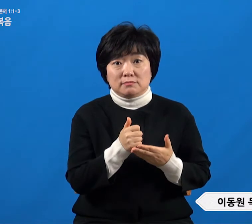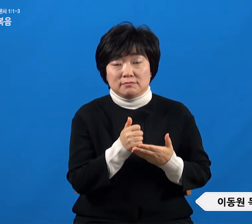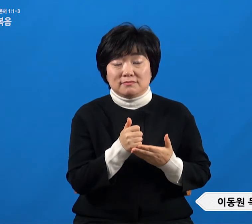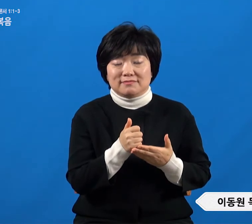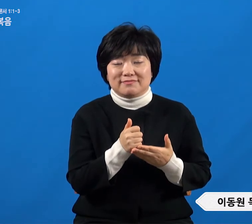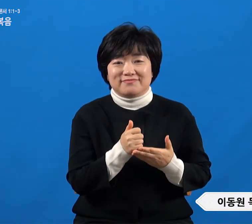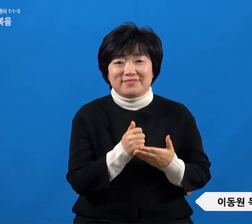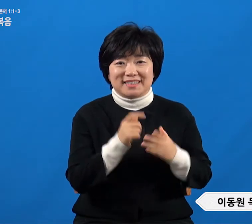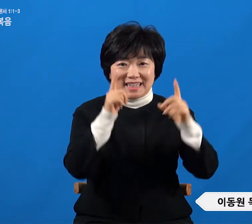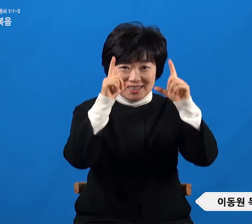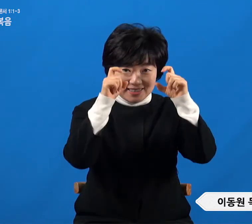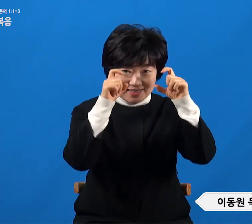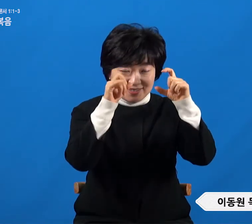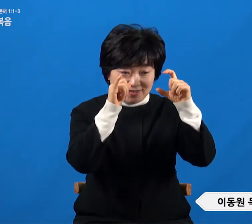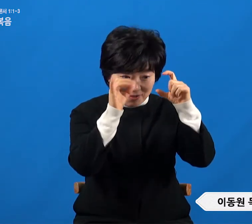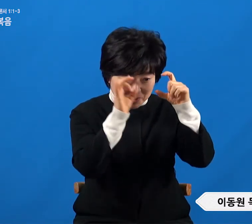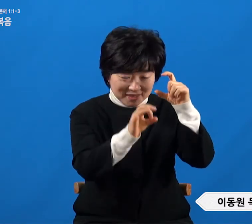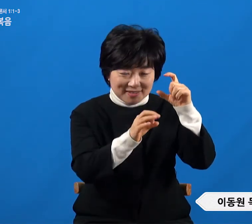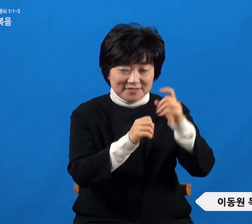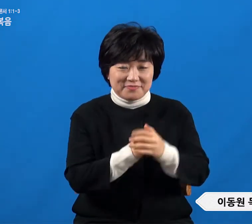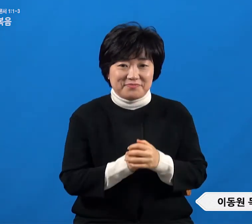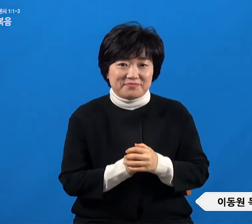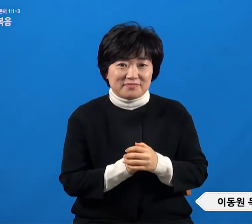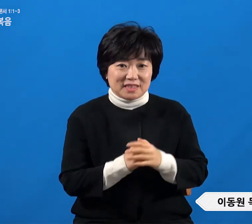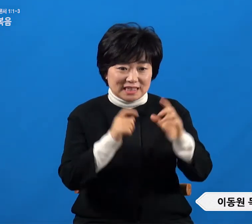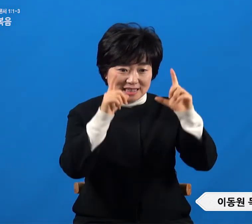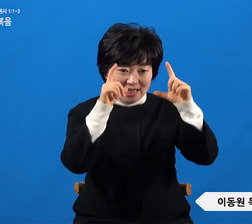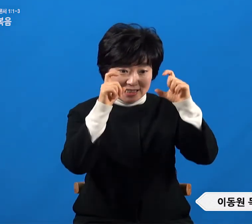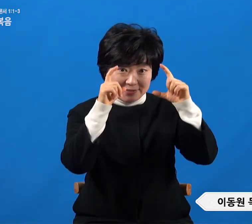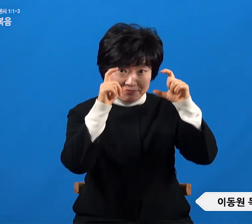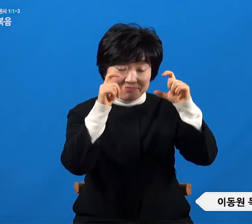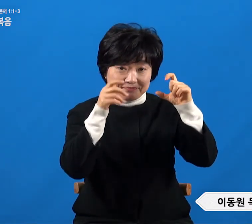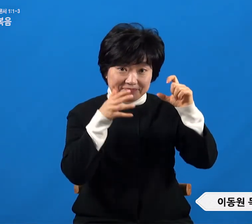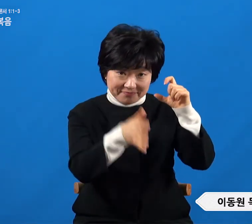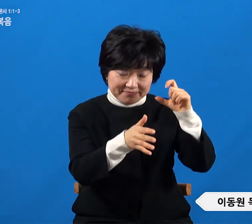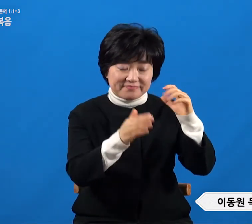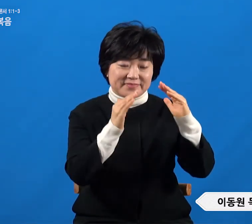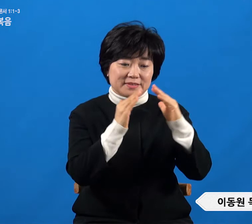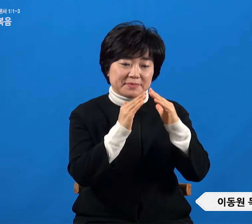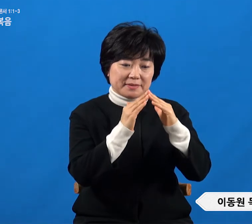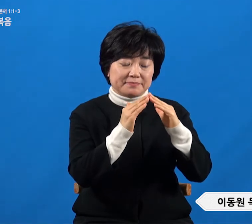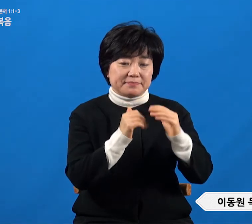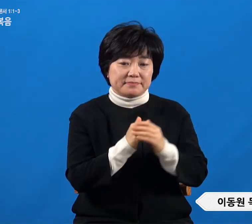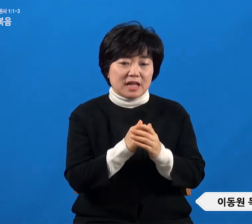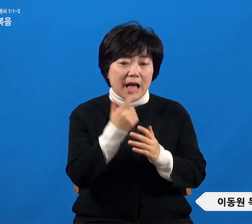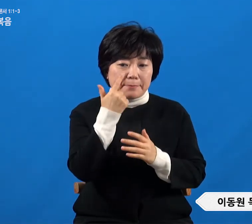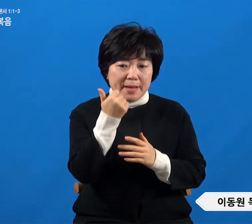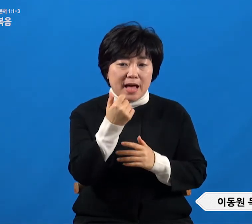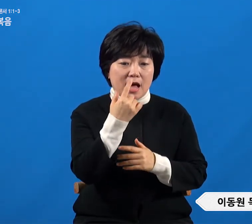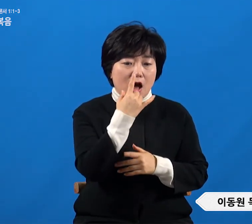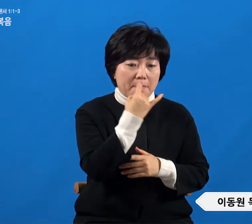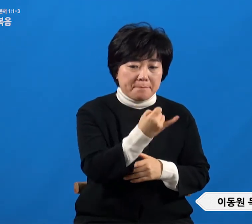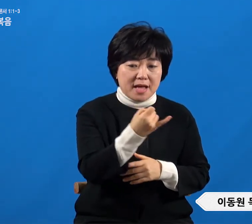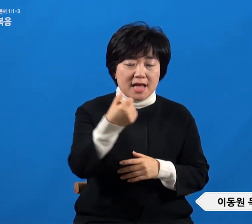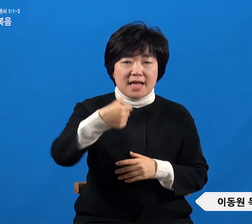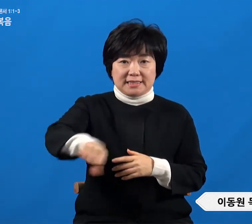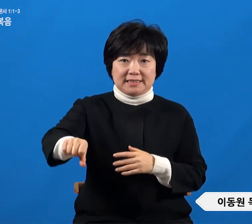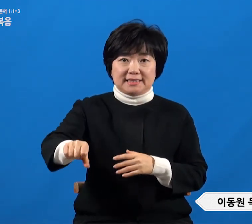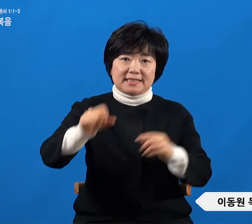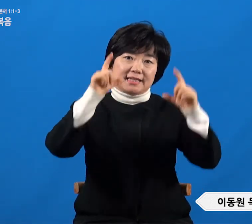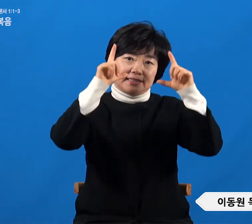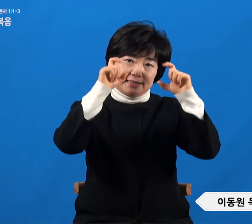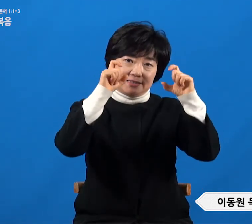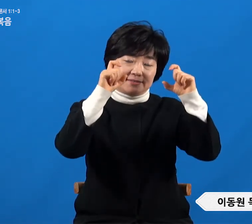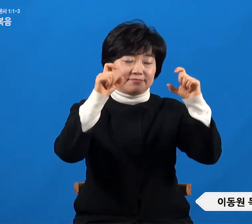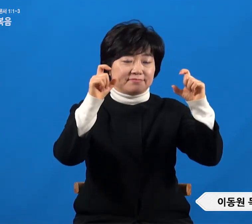올라와 있는 것을 봤습니다. 한 사진관에 아빠, 엄마 그리고 아들이 와서 사진을